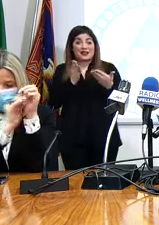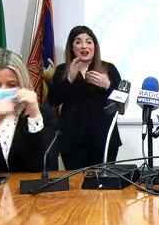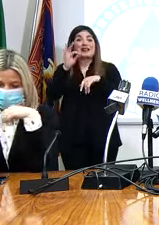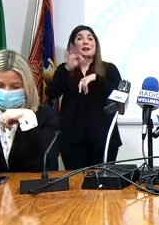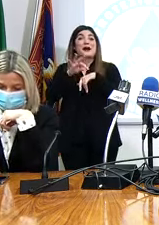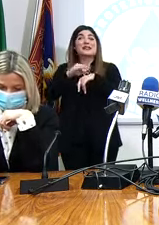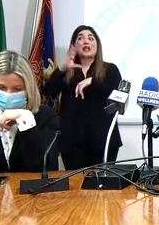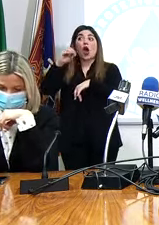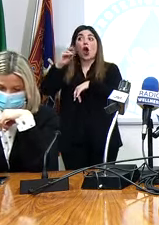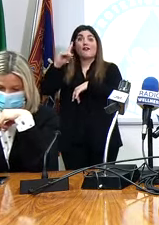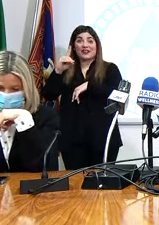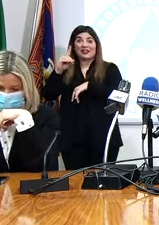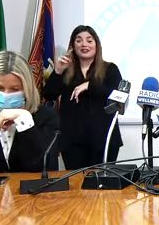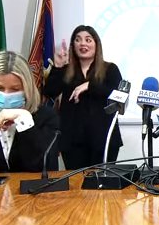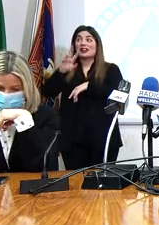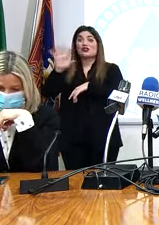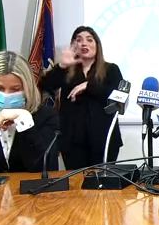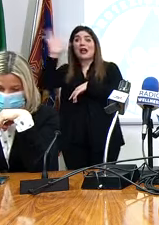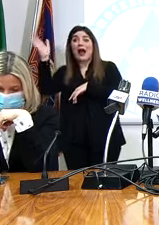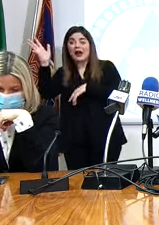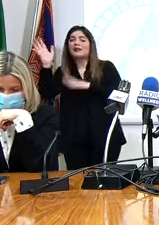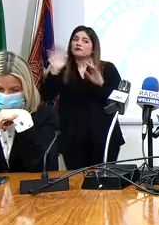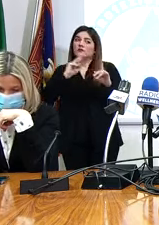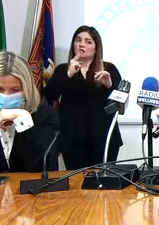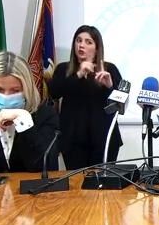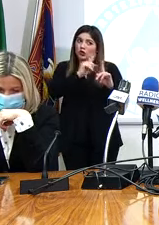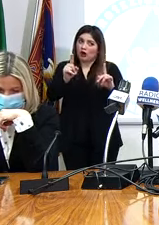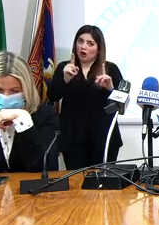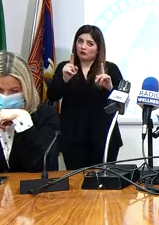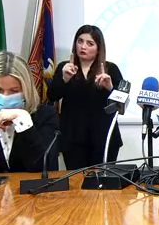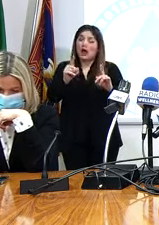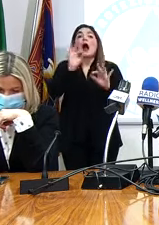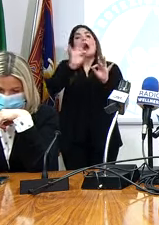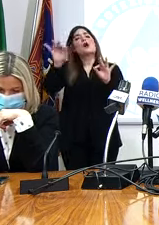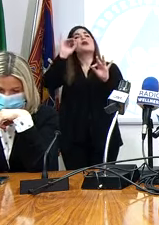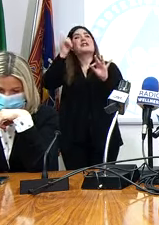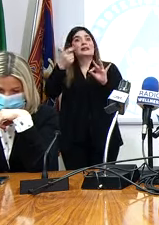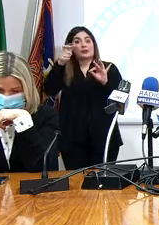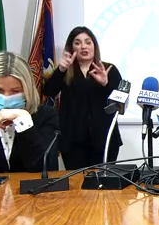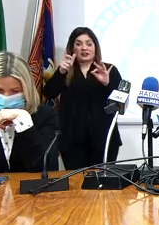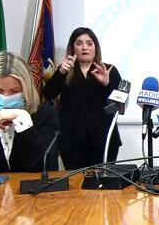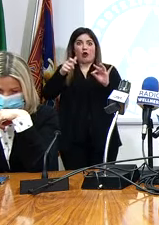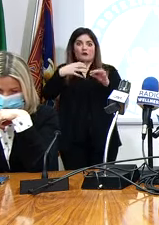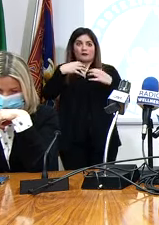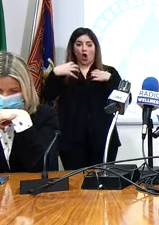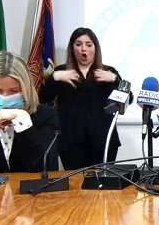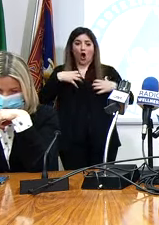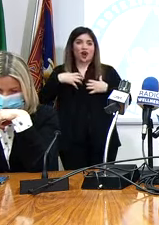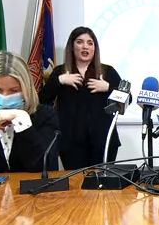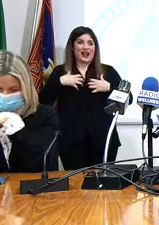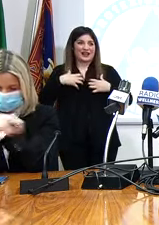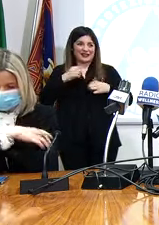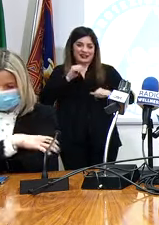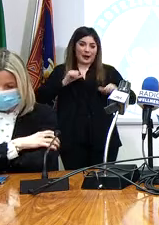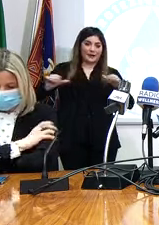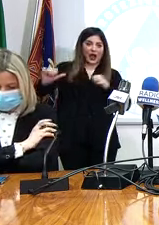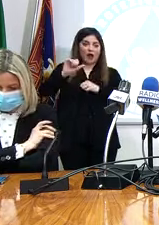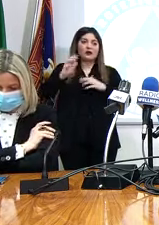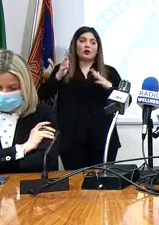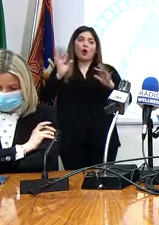fossero catalogate Covid perché dovevano sottoporsi a un trapianto o altre prestazioni ospedaliere, ma